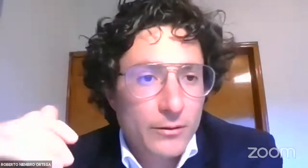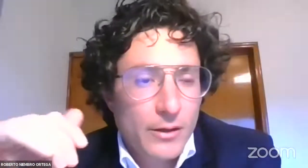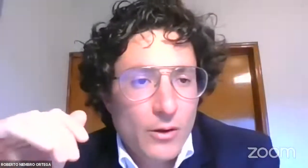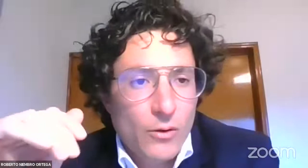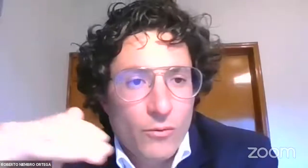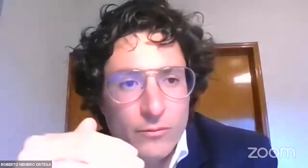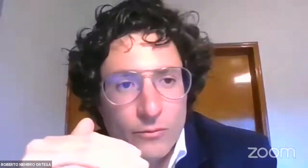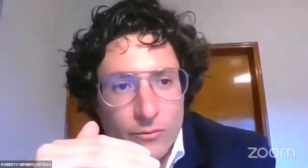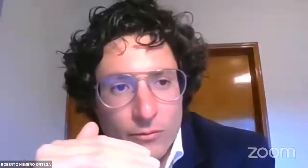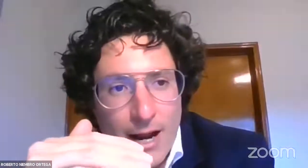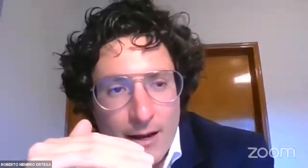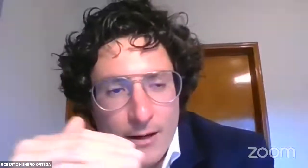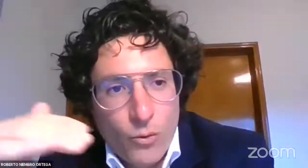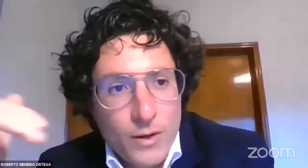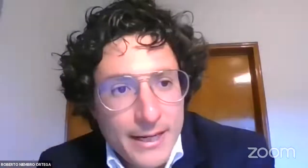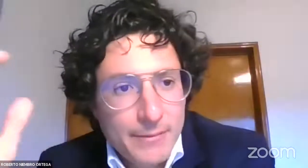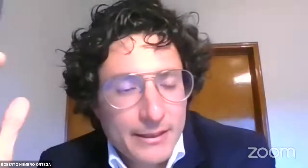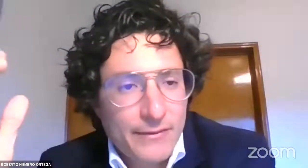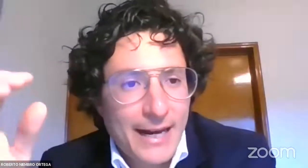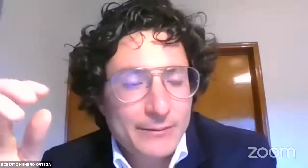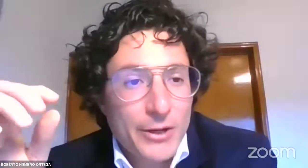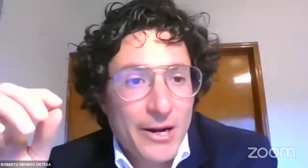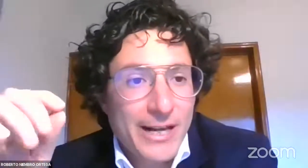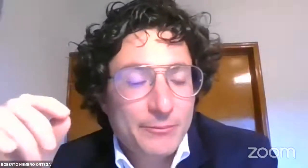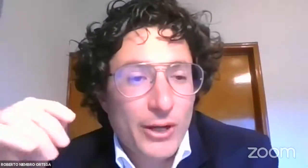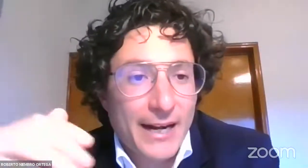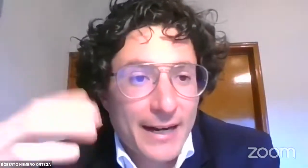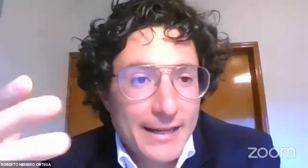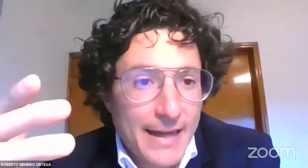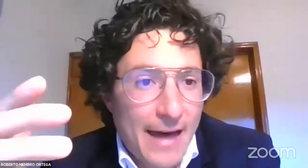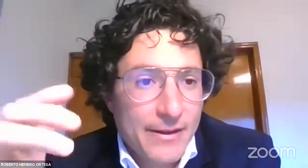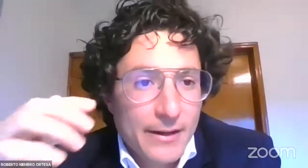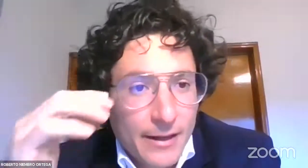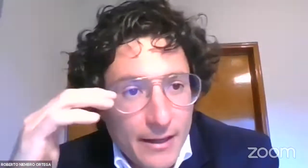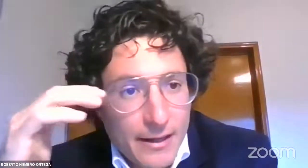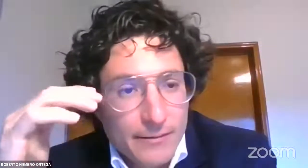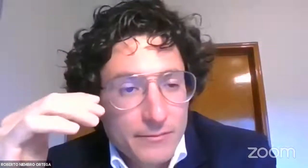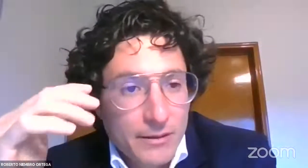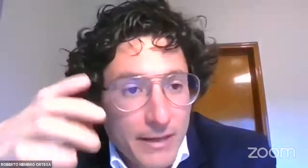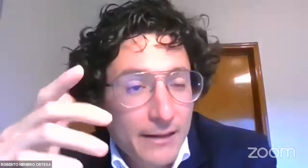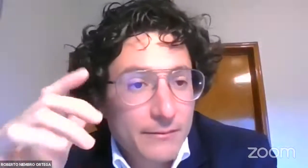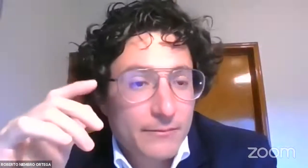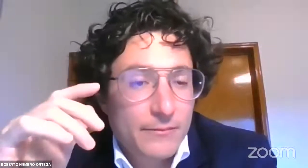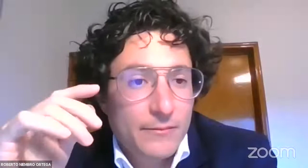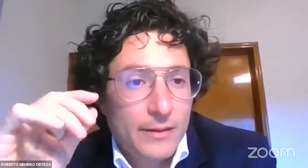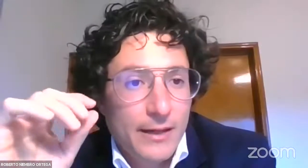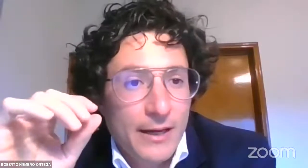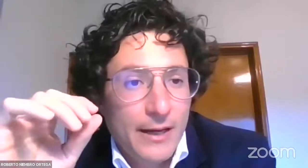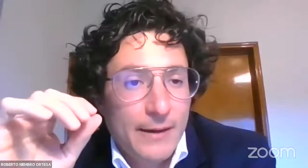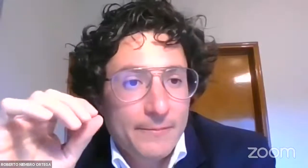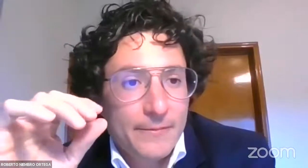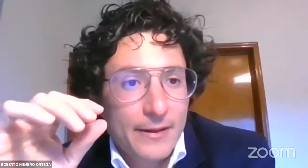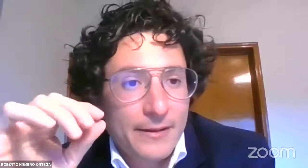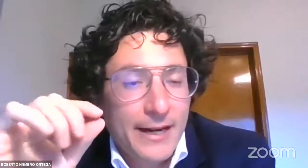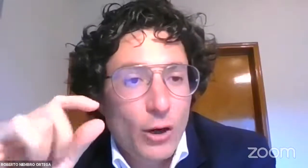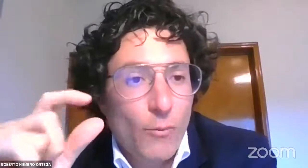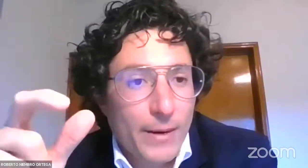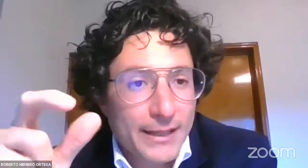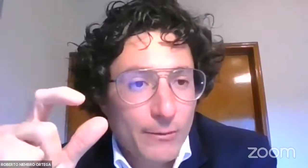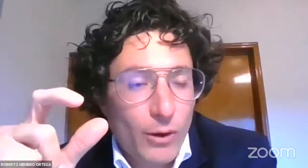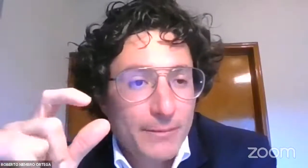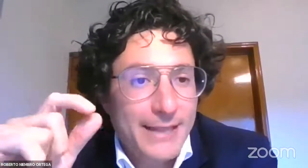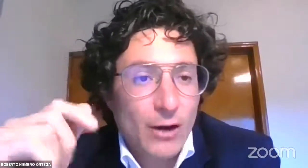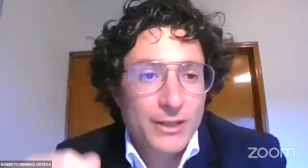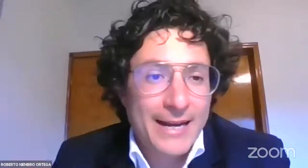humanos son un límite frente a las mayorías, porque en realidad, si bien tienen